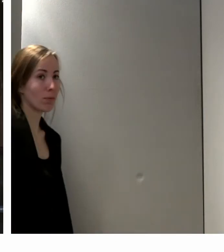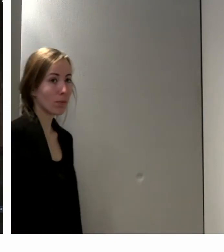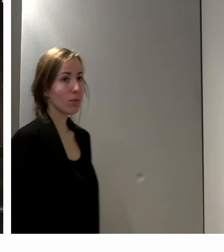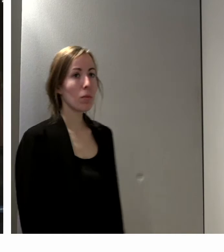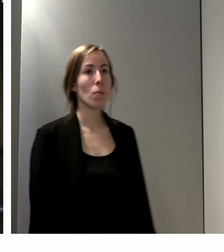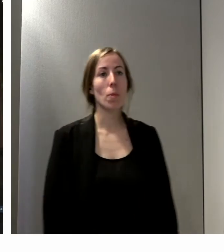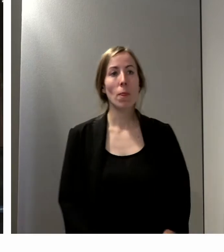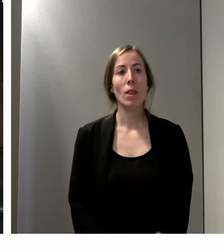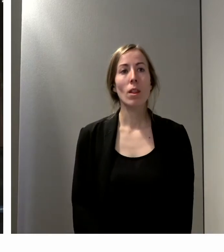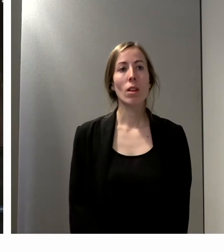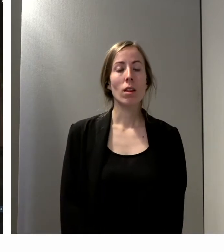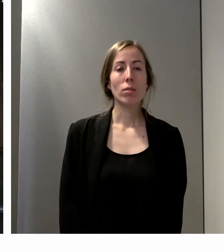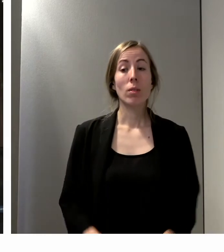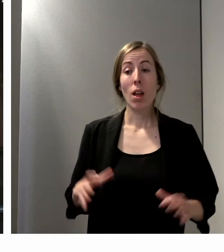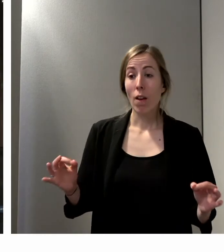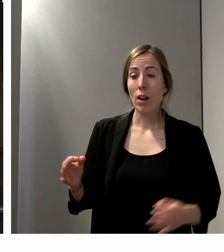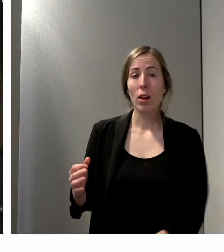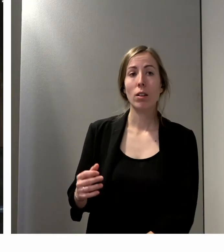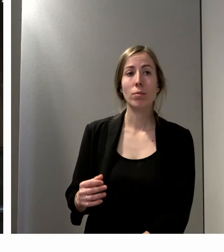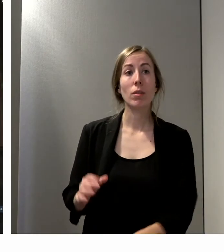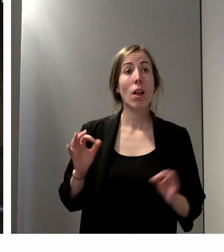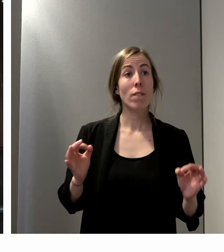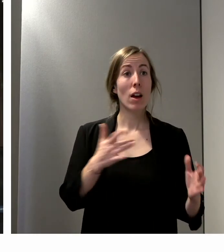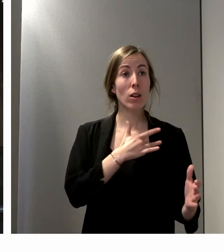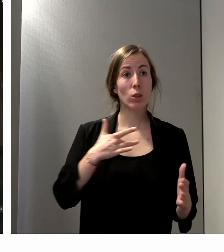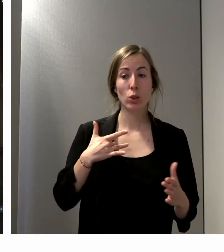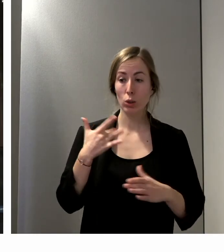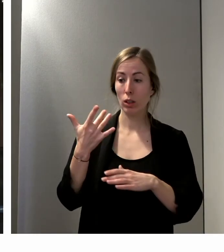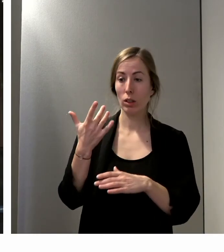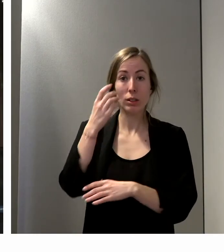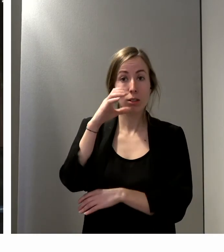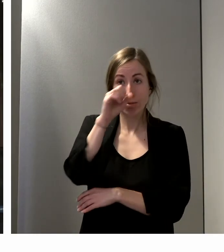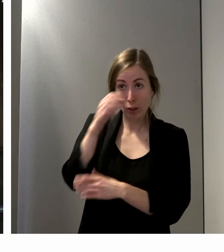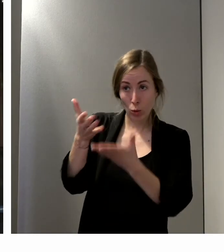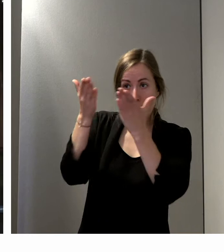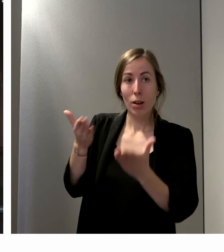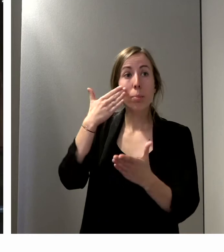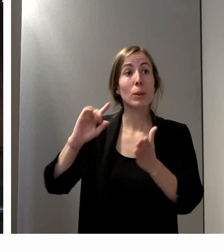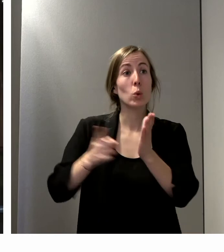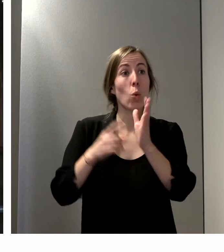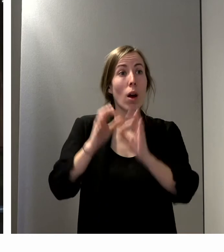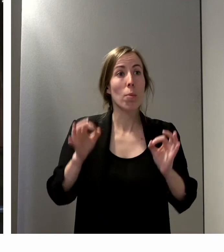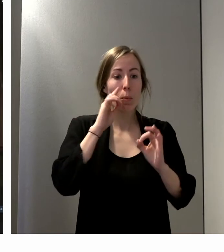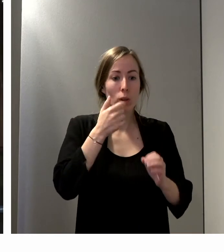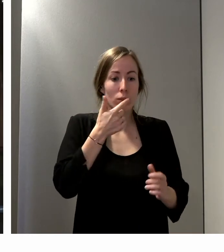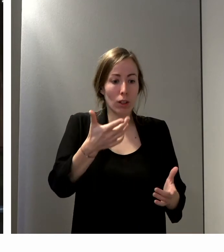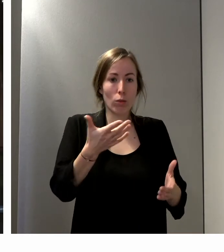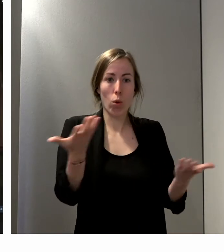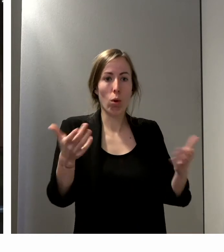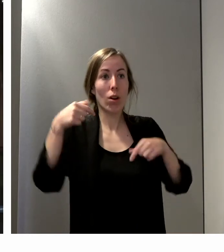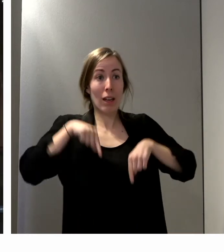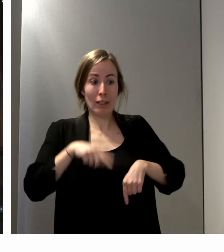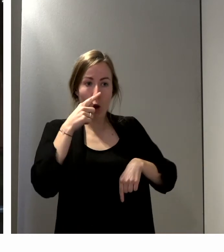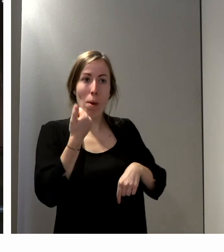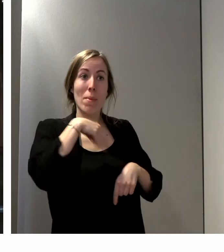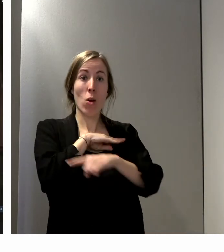droit à la santé sexuelle, parce que bien évidemment cela supposerait des États qui doivent assurer une bonne santé à l'ensemble de la